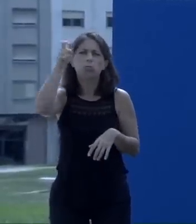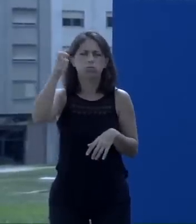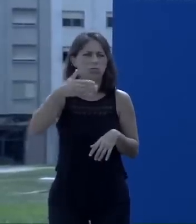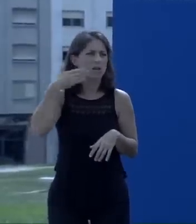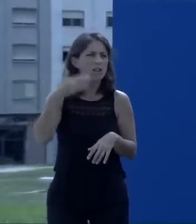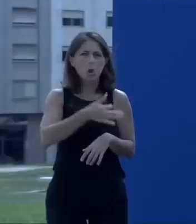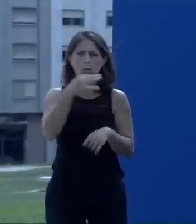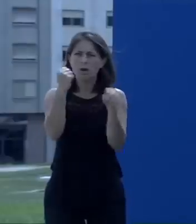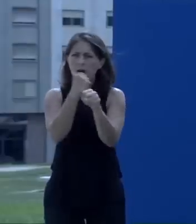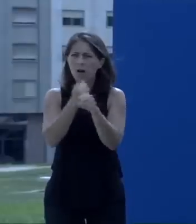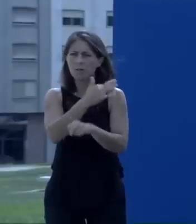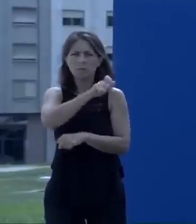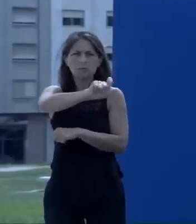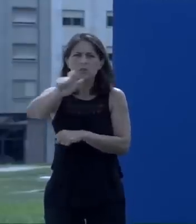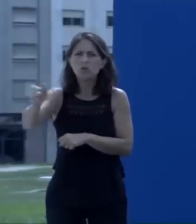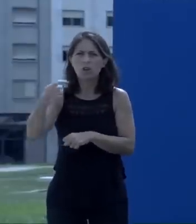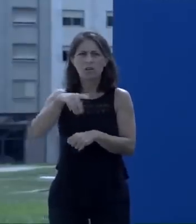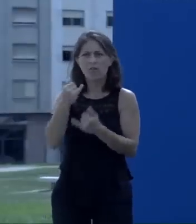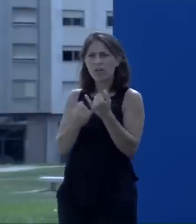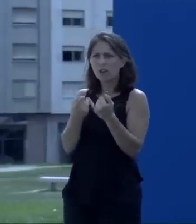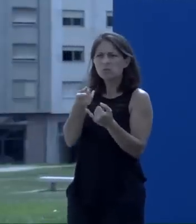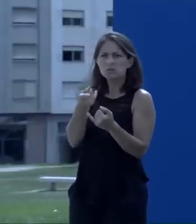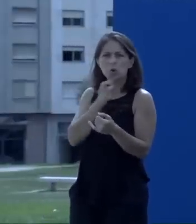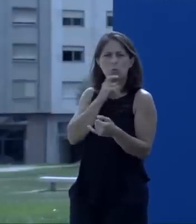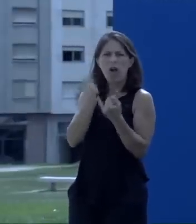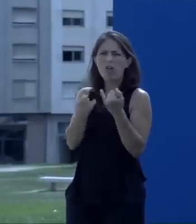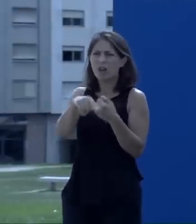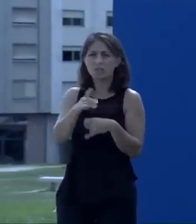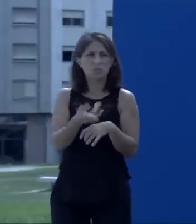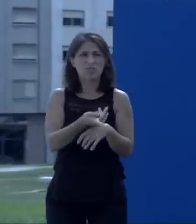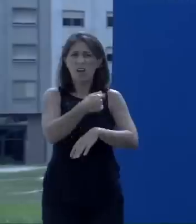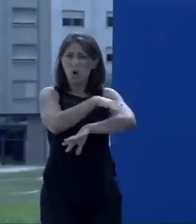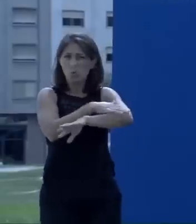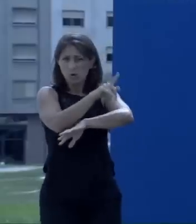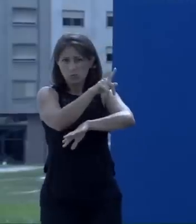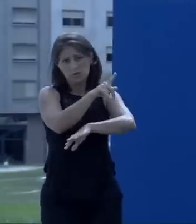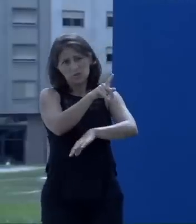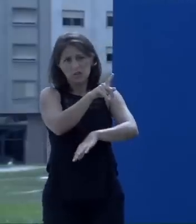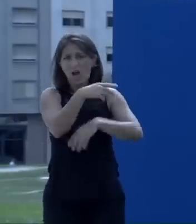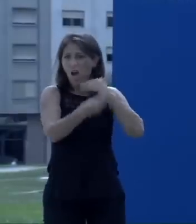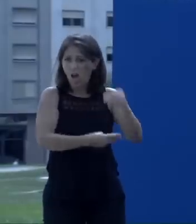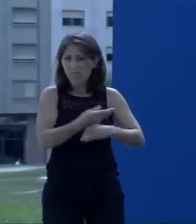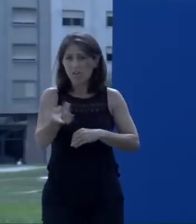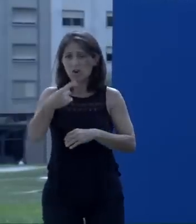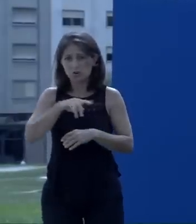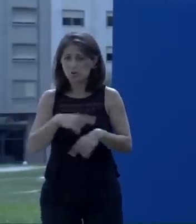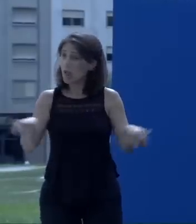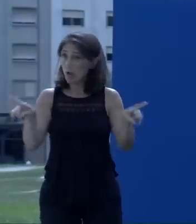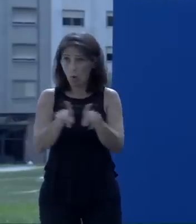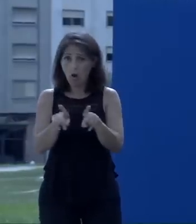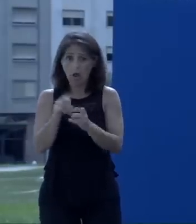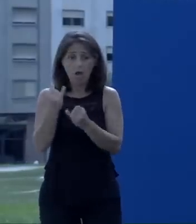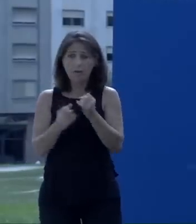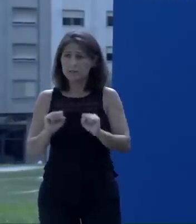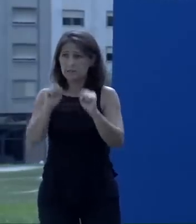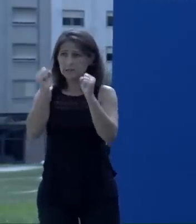nunha cidadanía que loita por sair adiante a pesar do seu goberno. E tiñamos dificultades